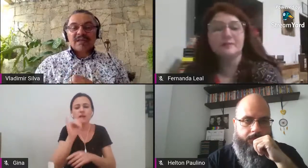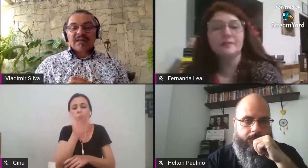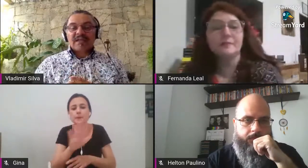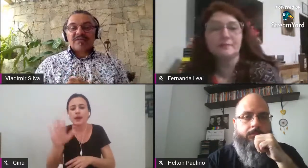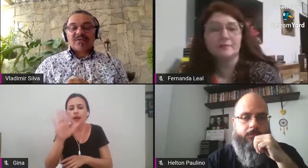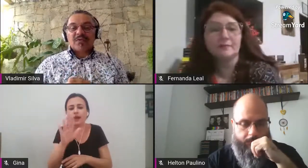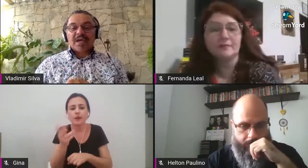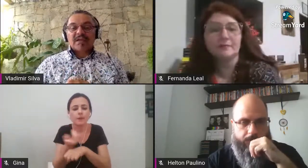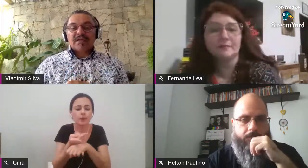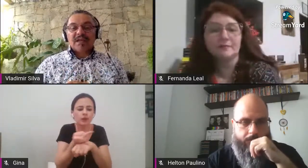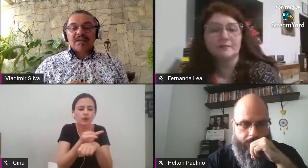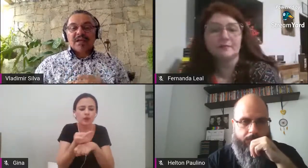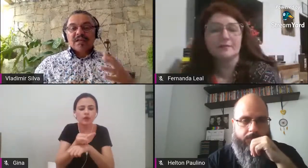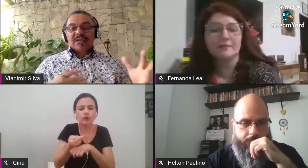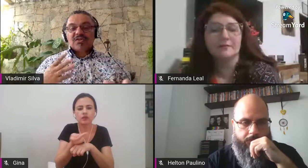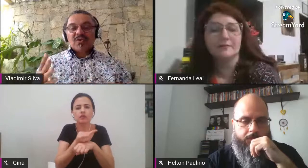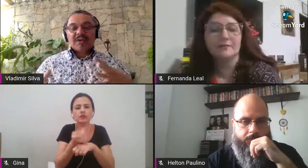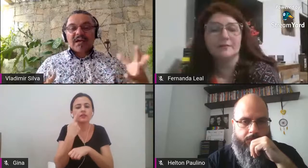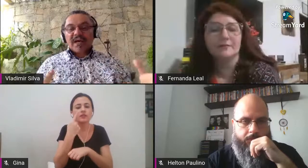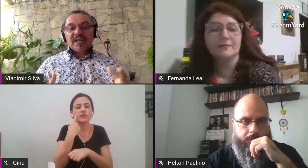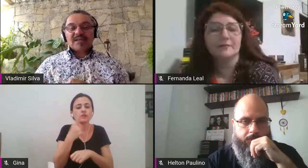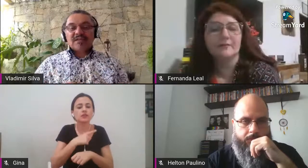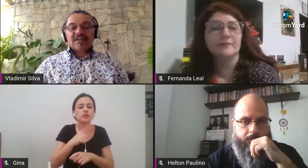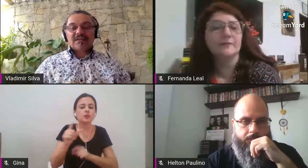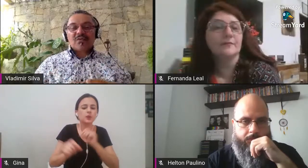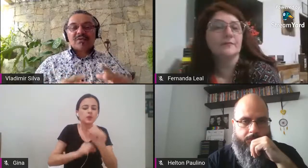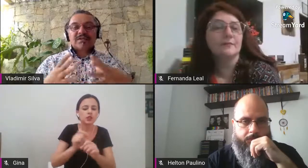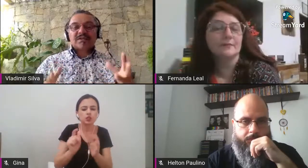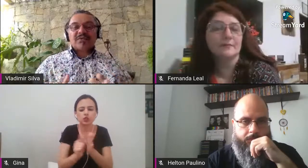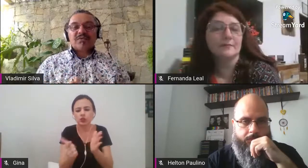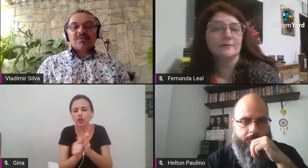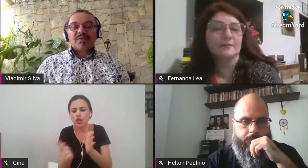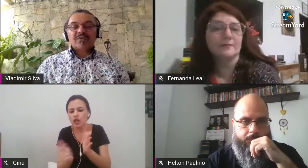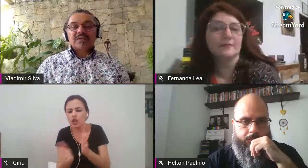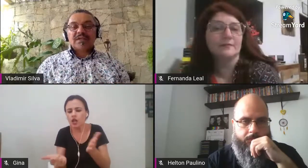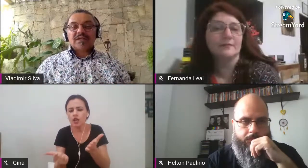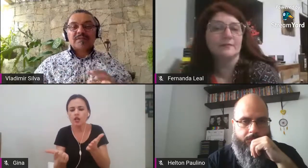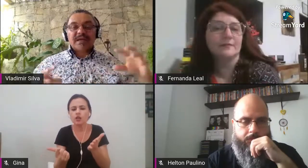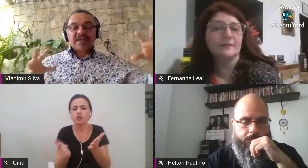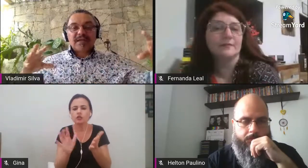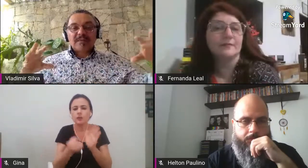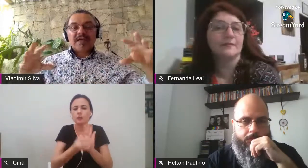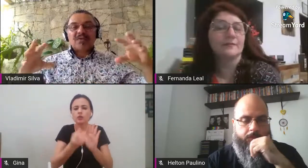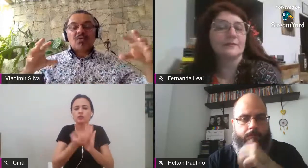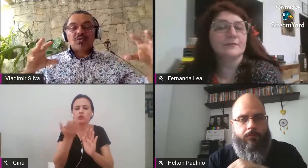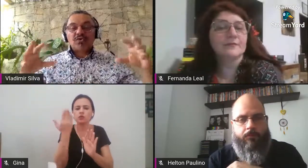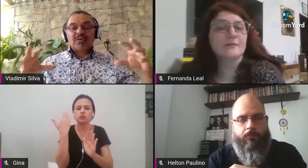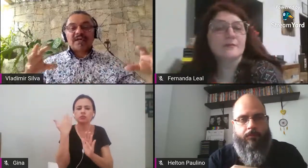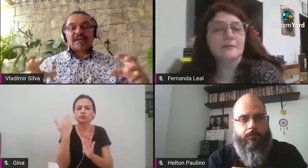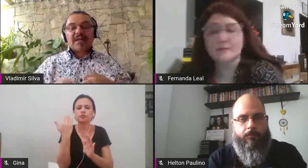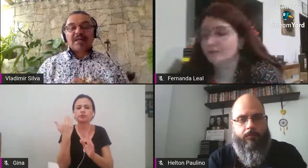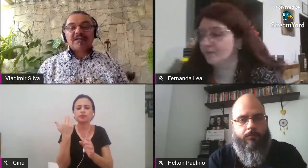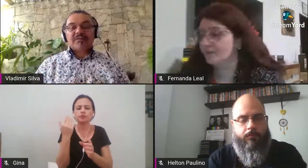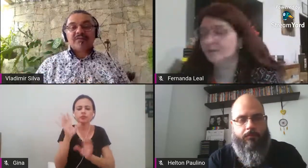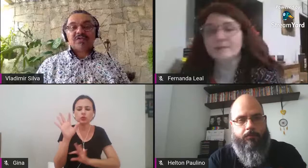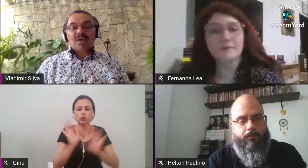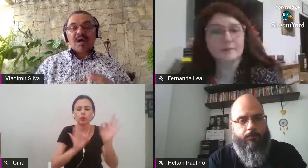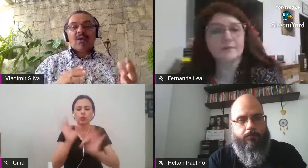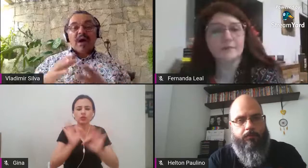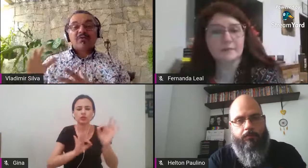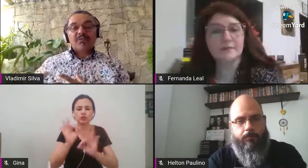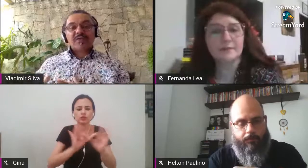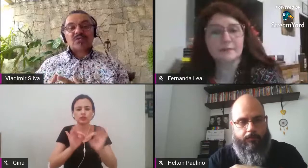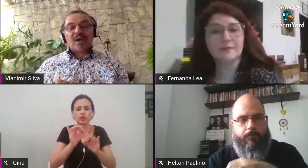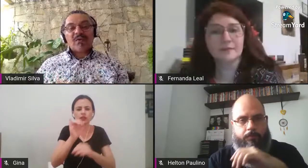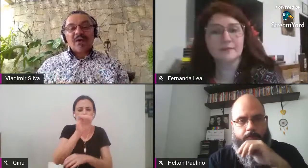Elton, na internet, ver o que é que tem de jornais, de coisas que já foram produzidas, para exatamente construir essa narrativa